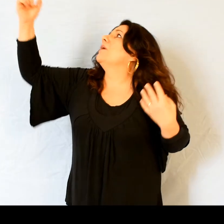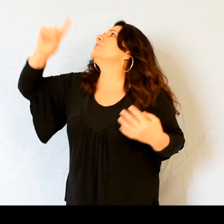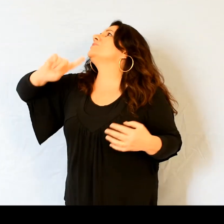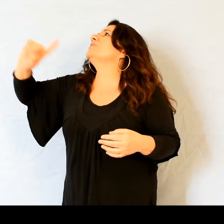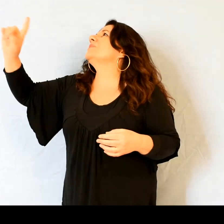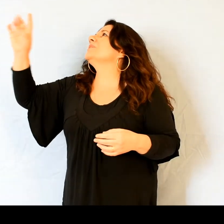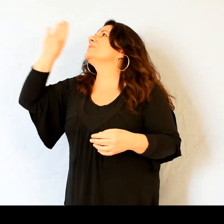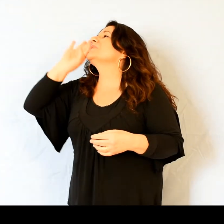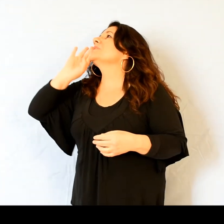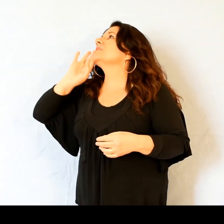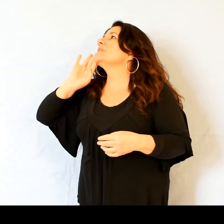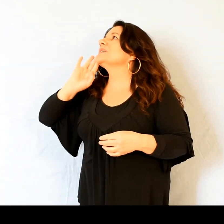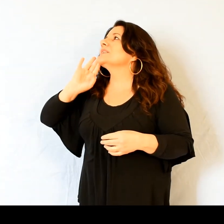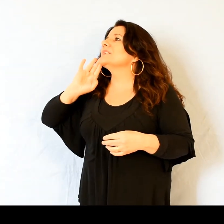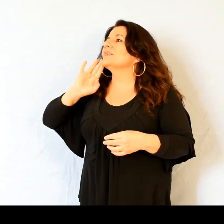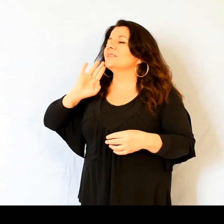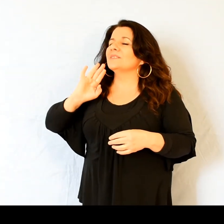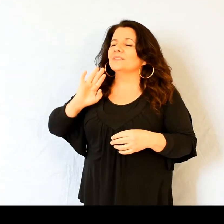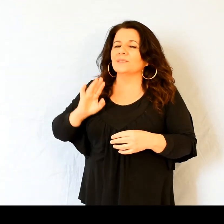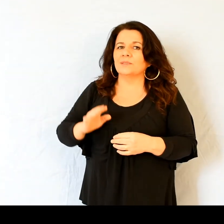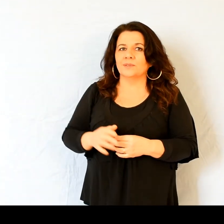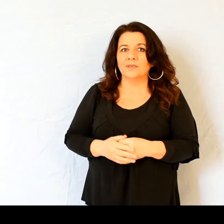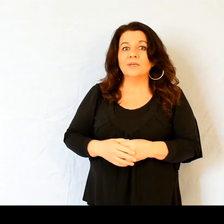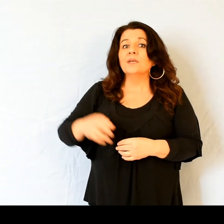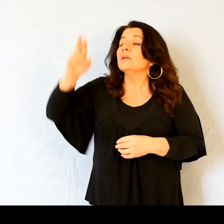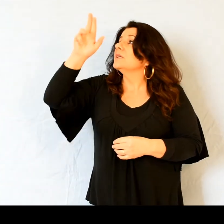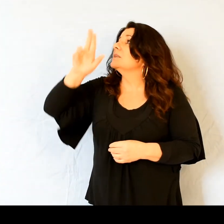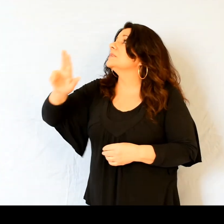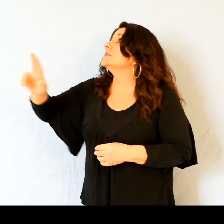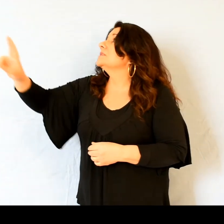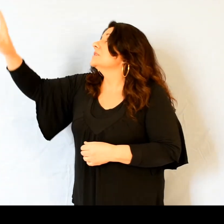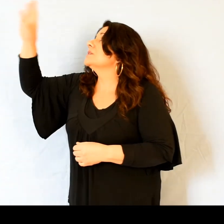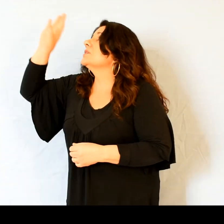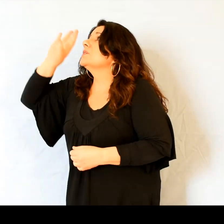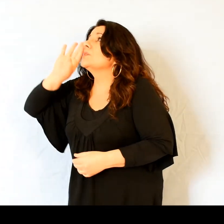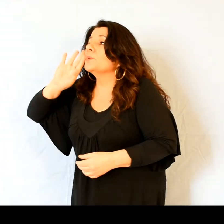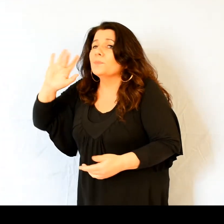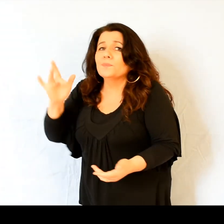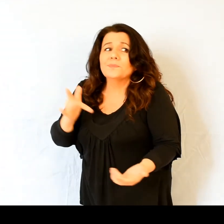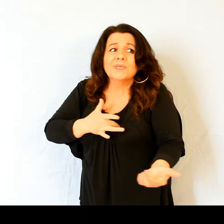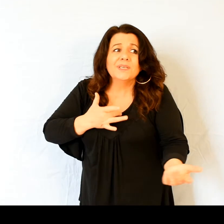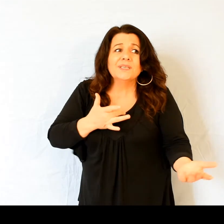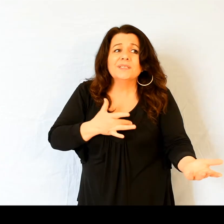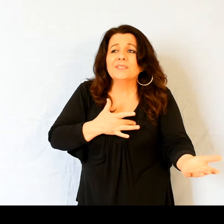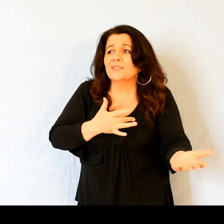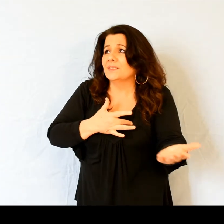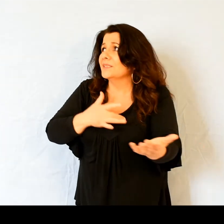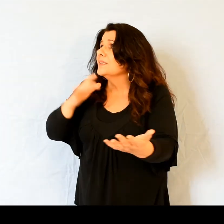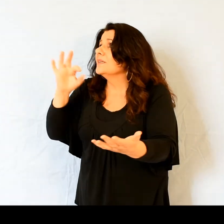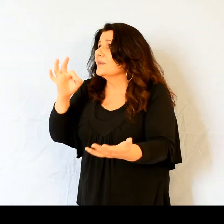Pitié, Seigneur, car nous avons